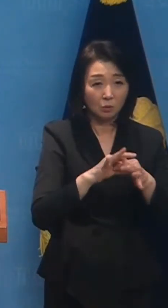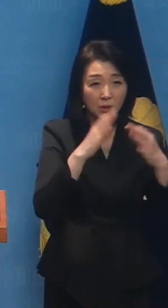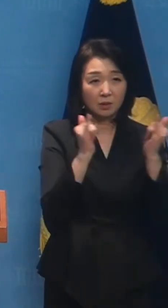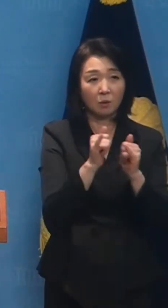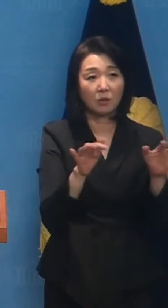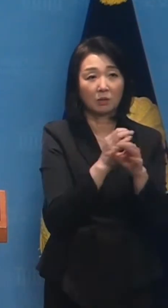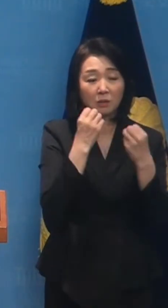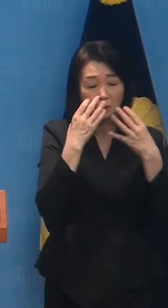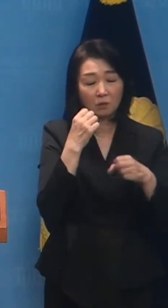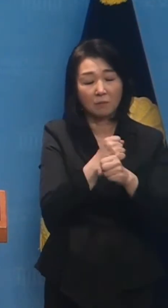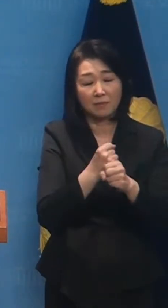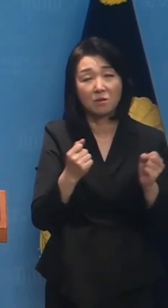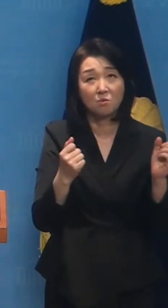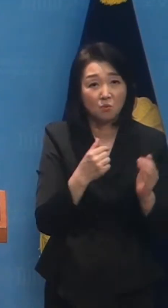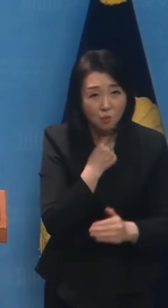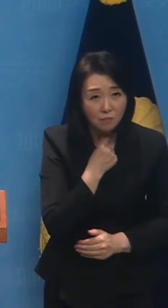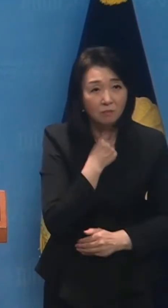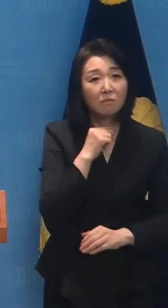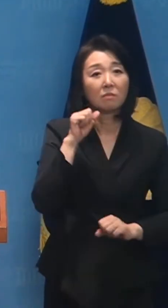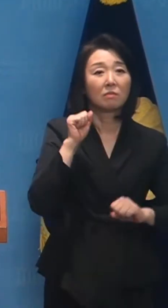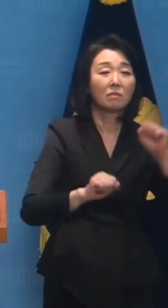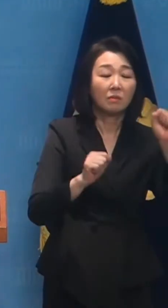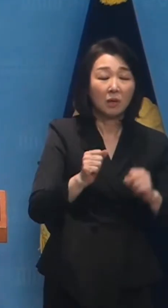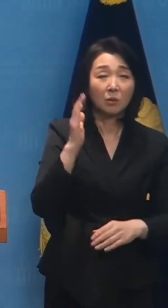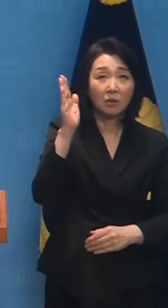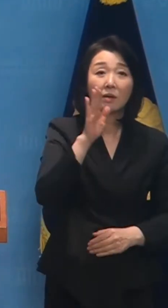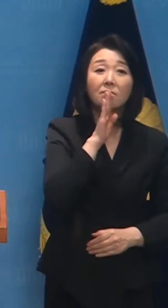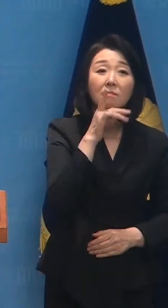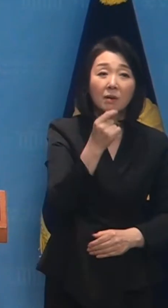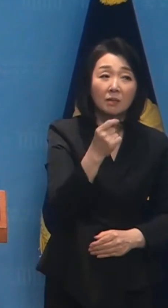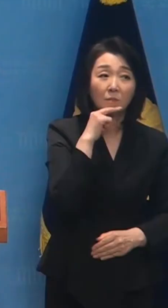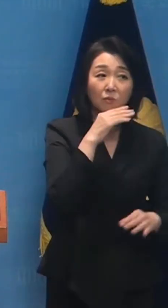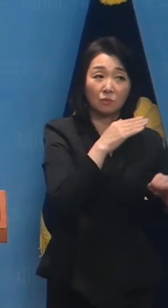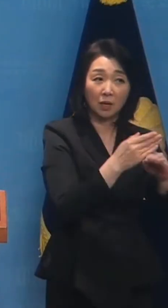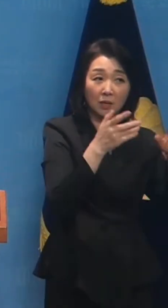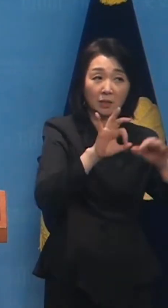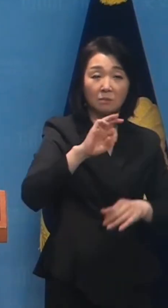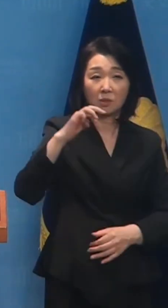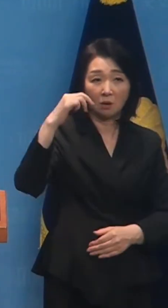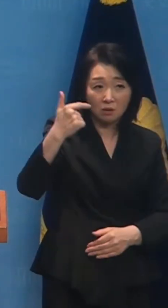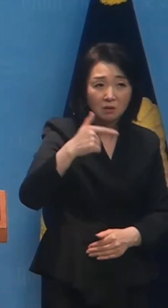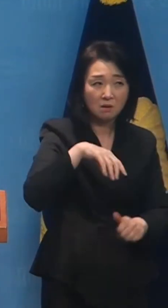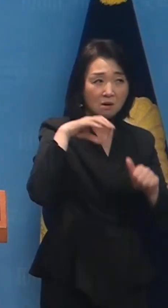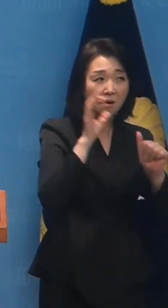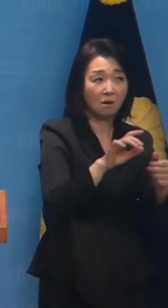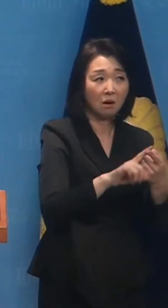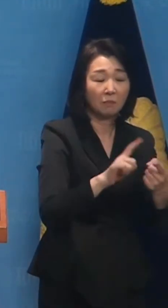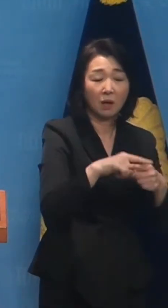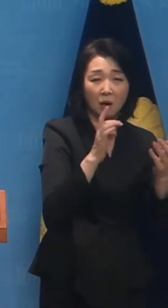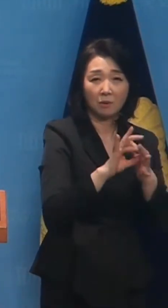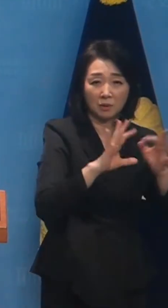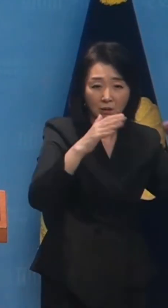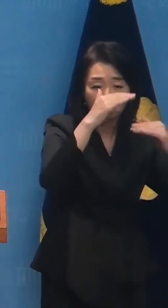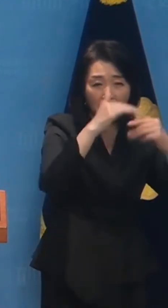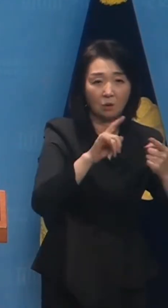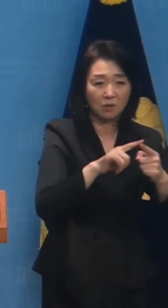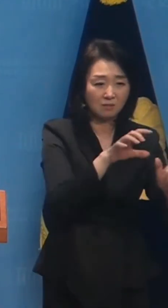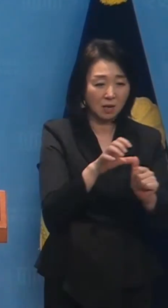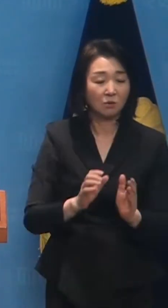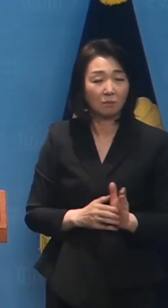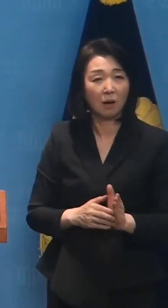경제를 새롭게 개선하려고 하는 태도를 이야기하면서 북한의 김정은, 억압 등 아무런 상관없는 내용을